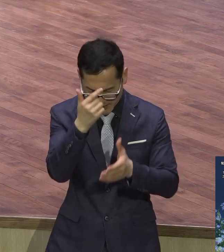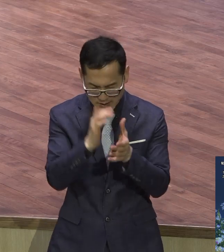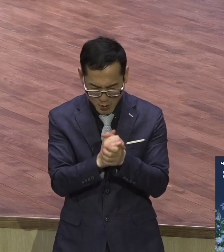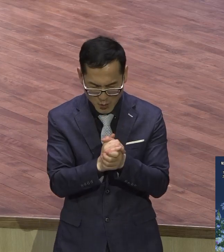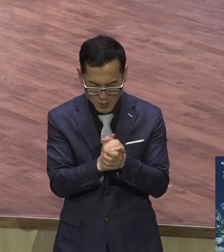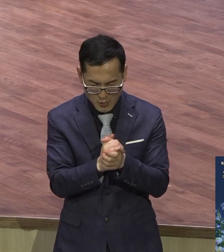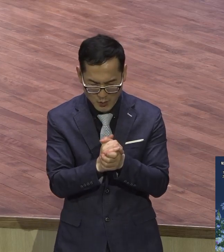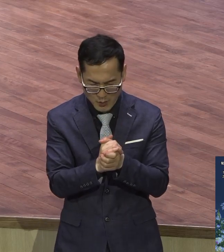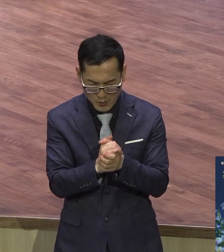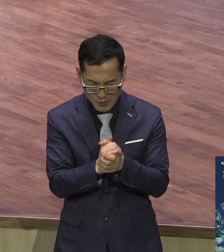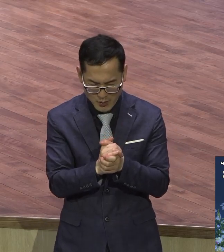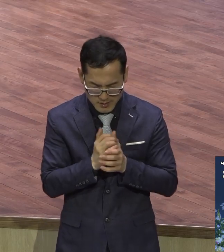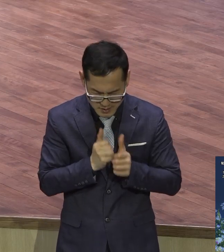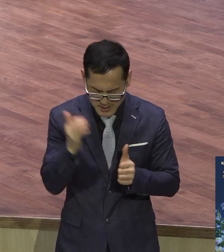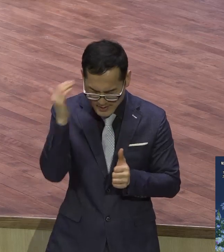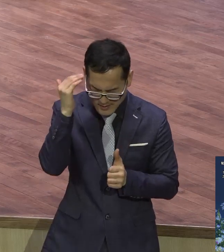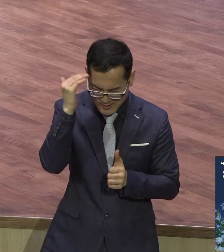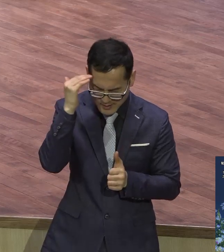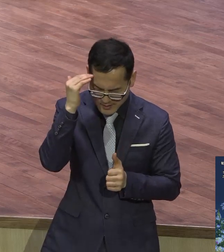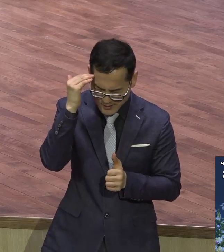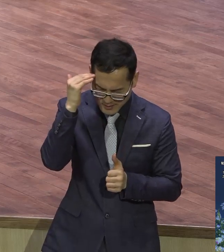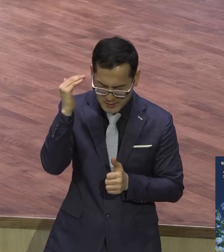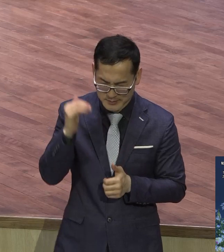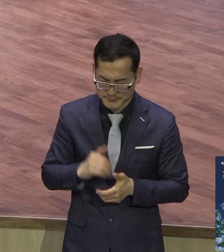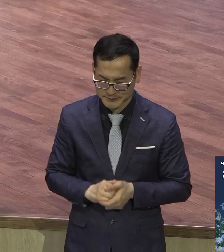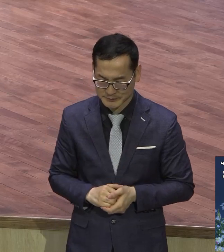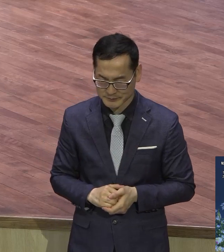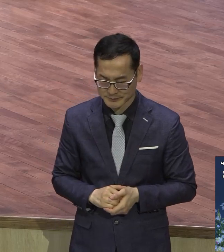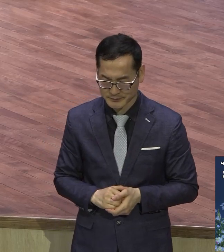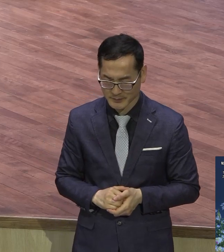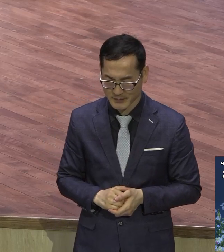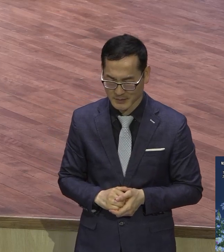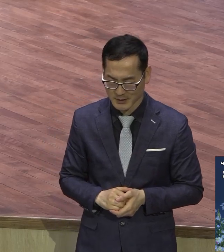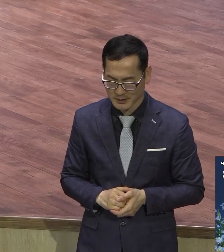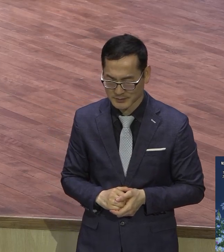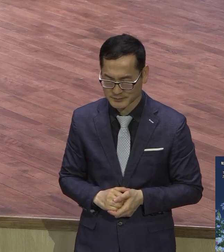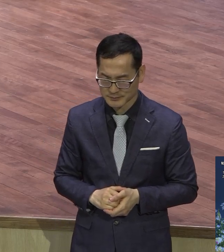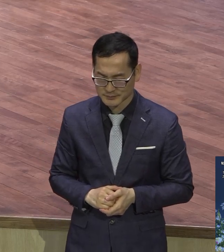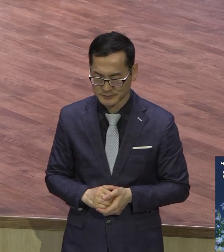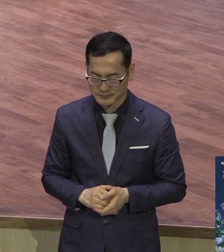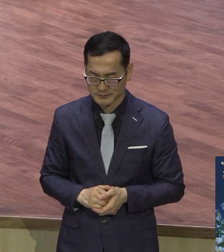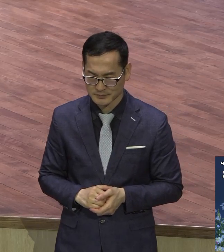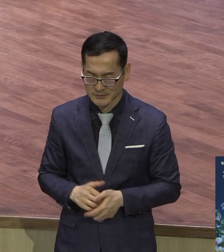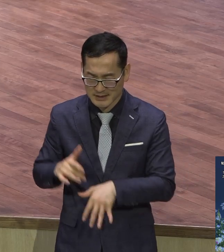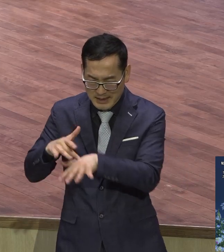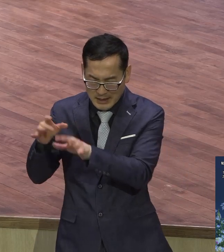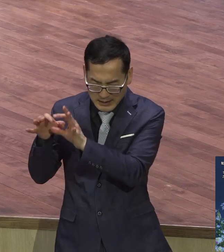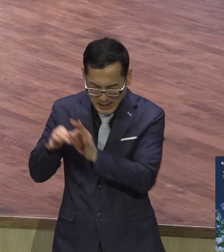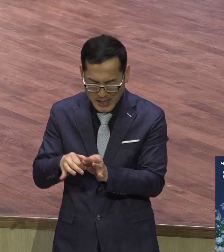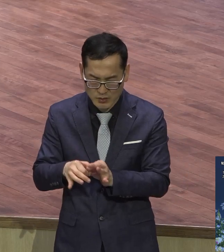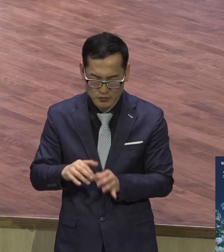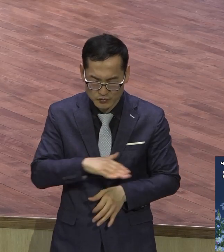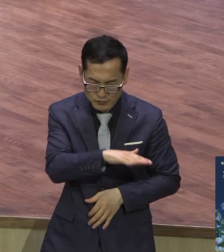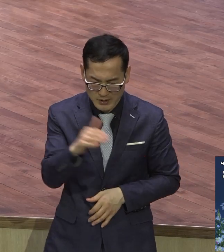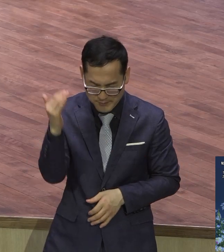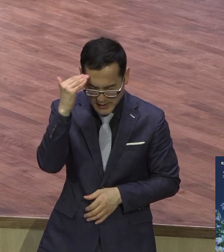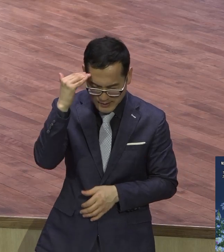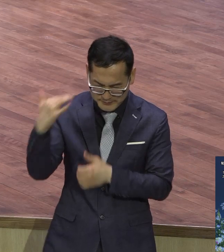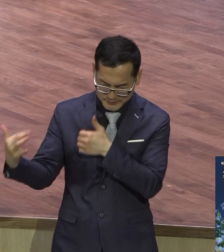공격하고 있습니다 여러 가지 이유를 들어서 그렇게 지금까지 사단은 승리하고 있습니다 아버지 하나님